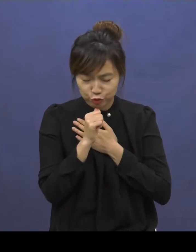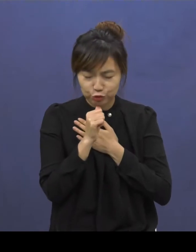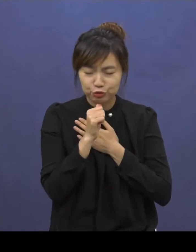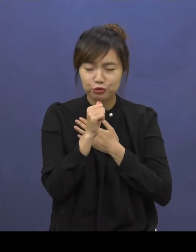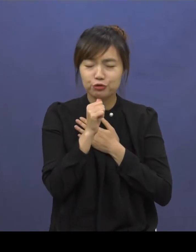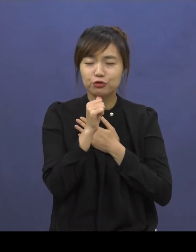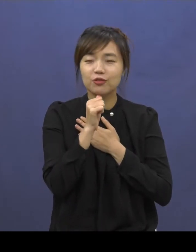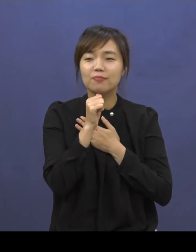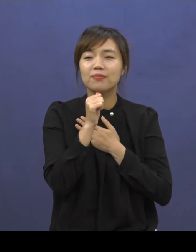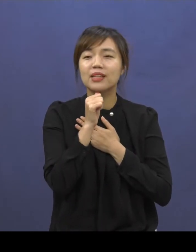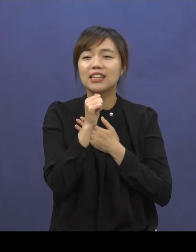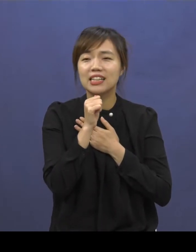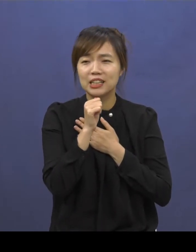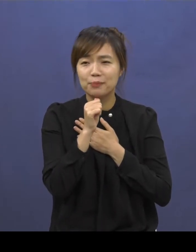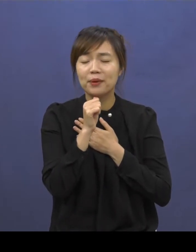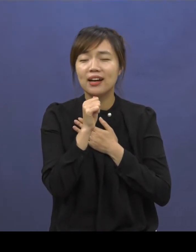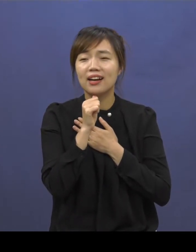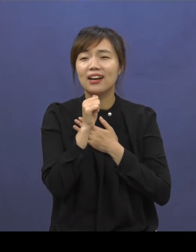급히